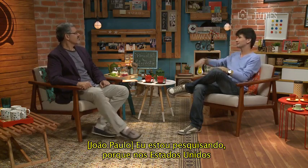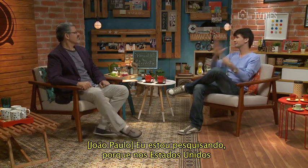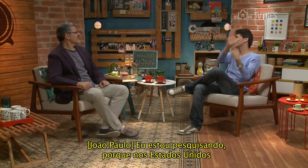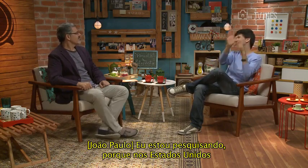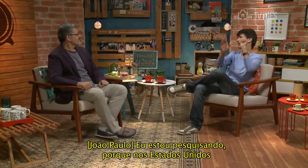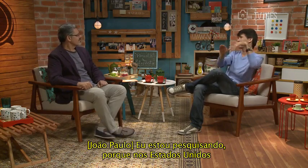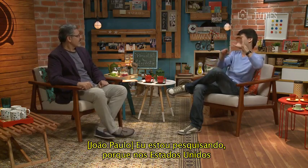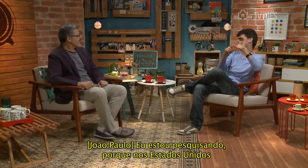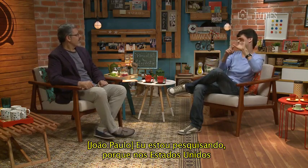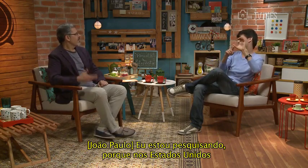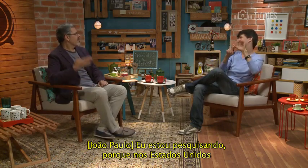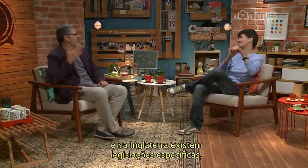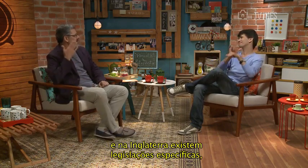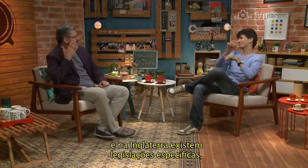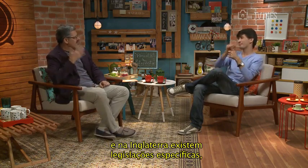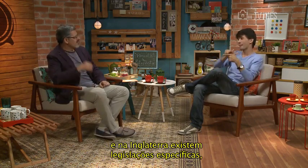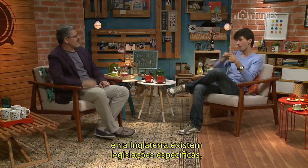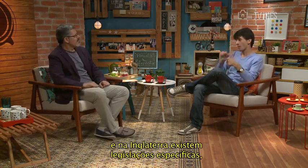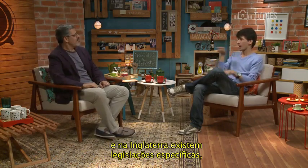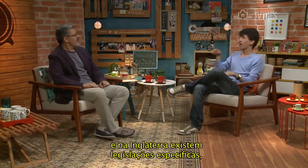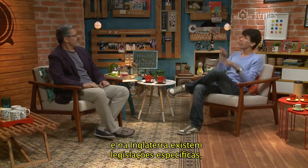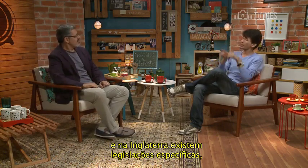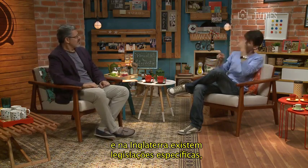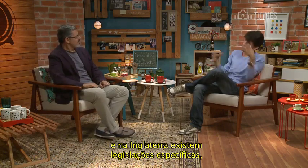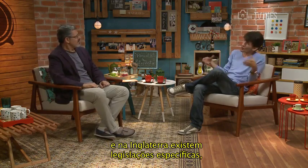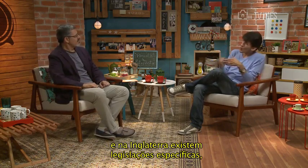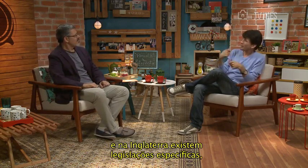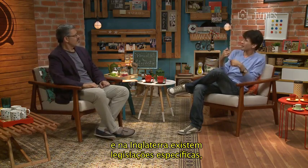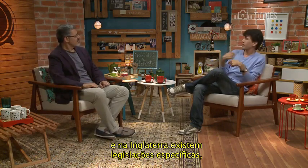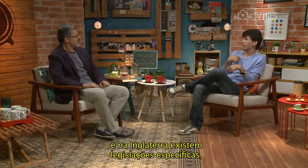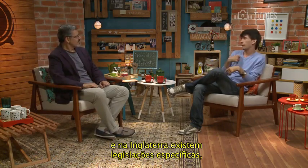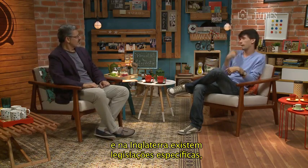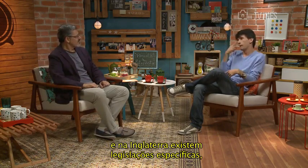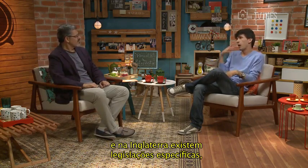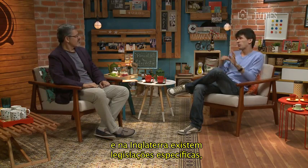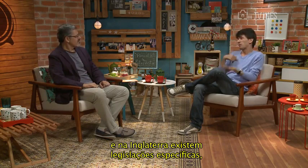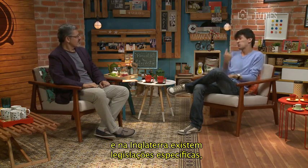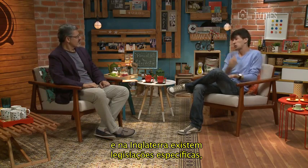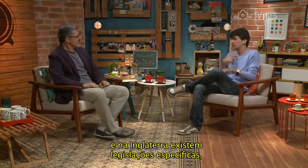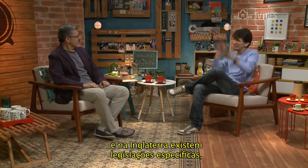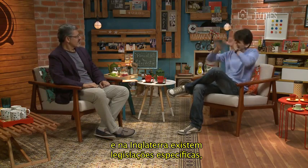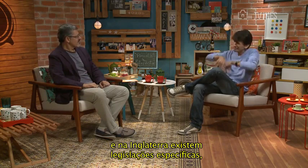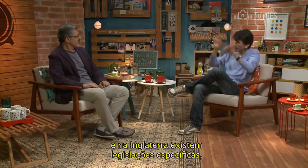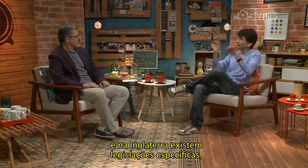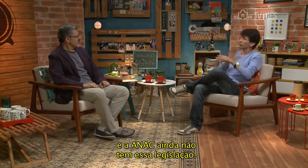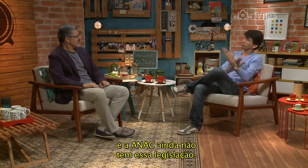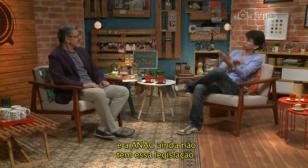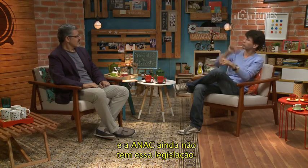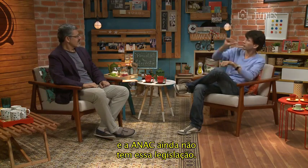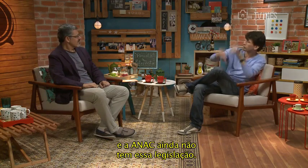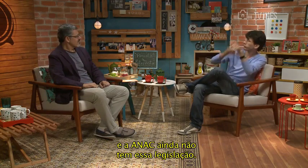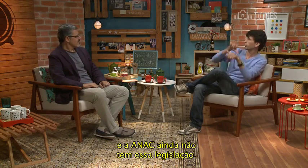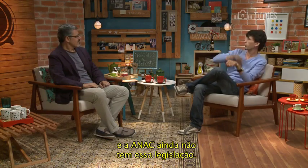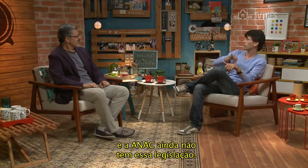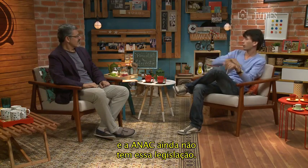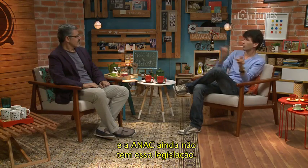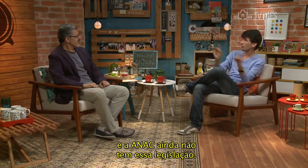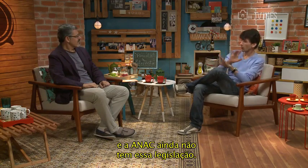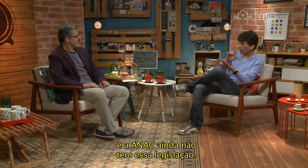nos Estados Unidos e na Inglaterra entende existem legislações específicas e ANAC ainda não tem essa